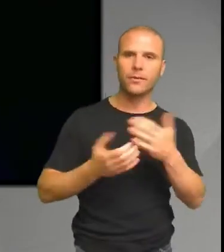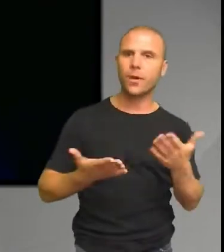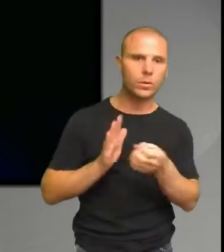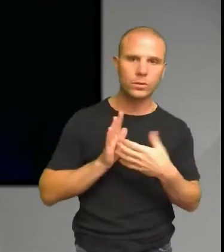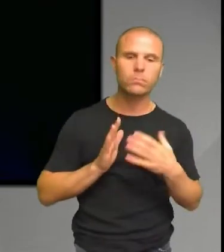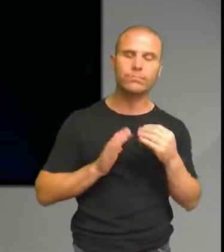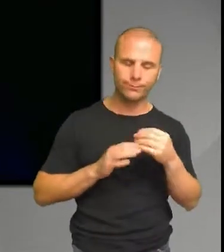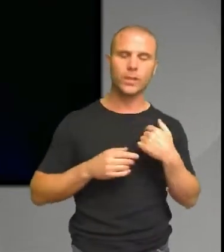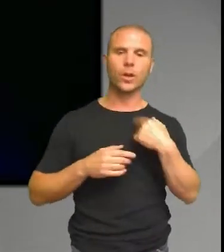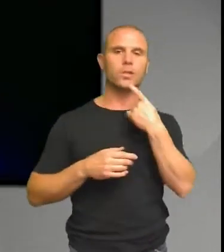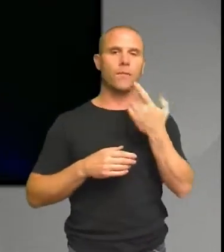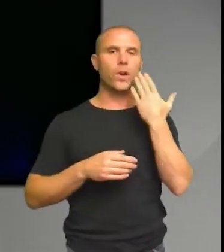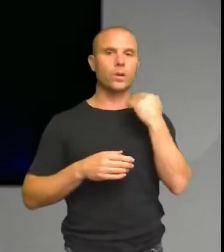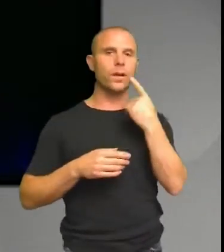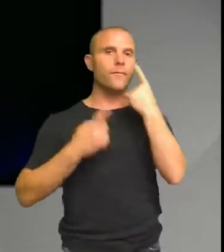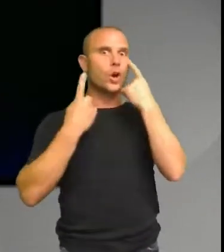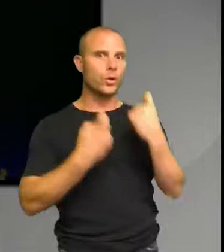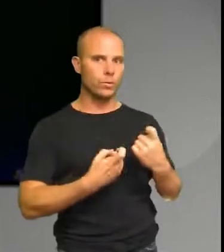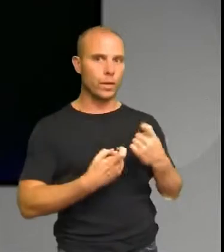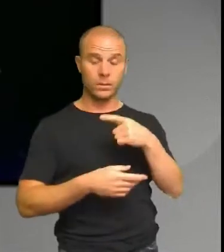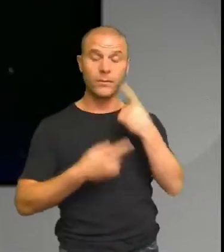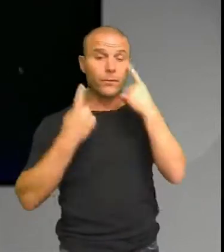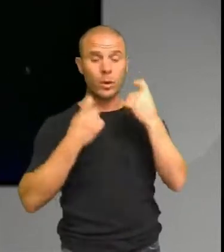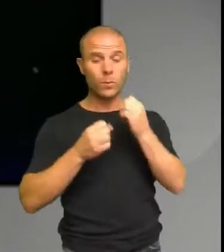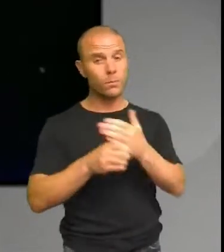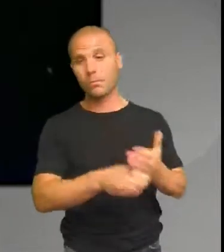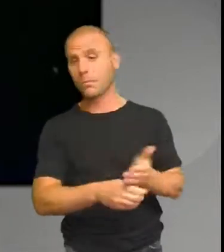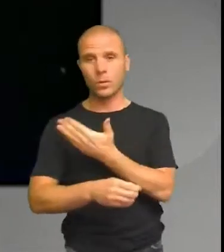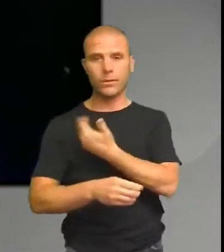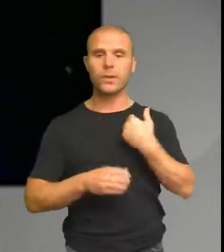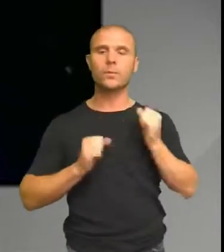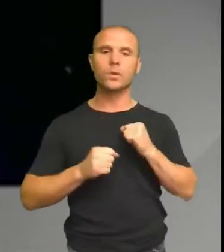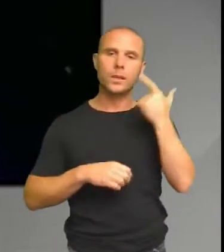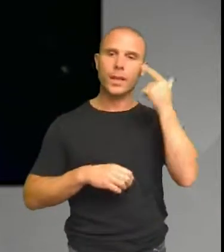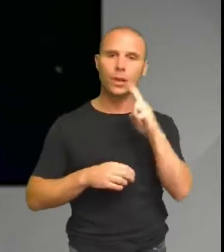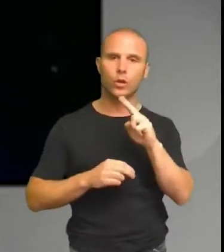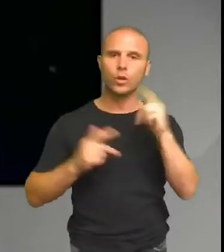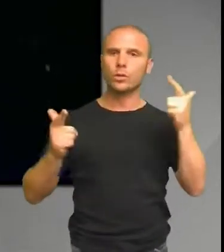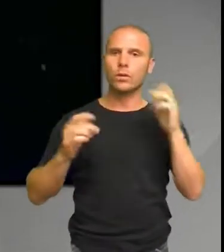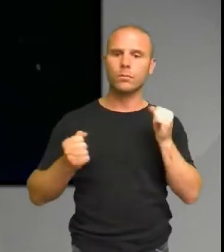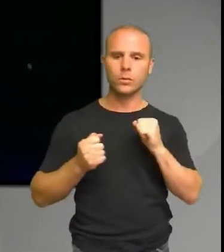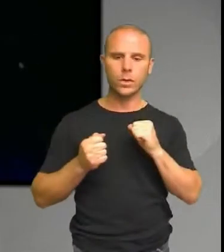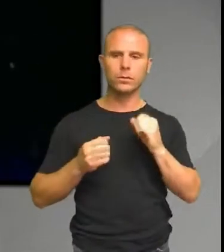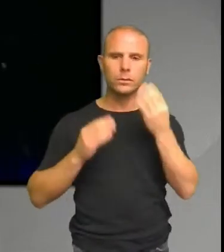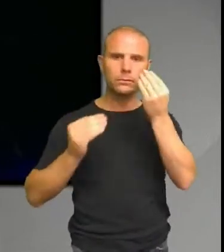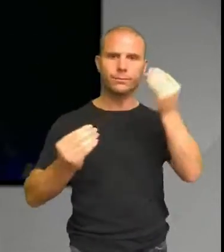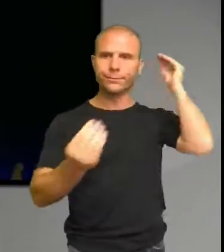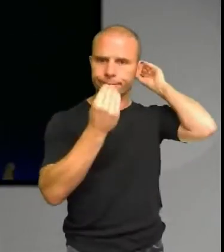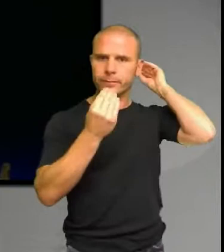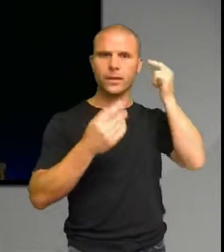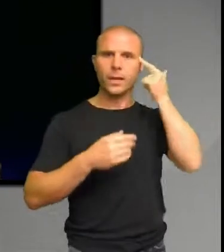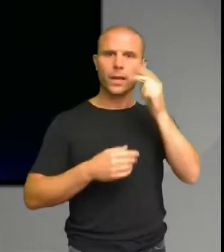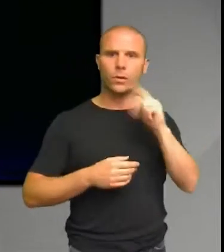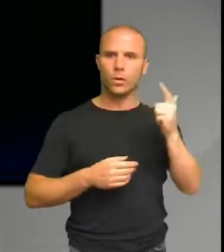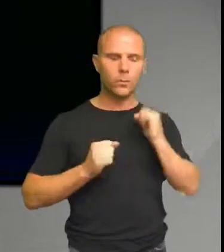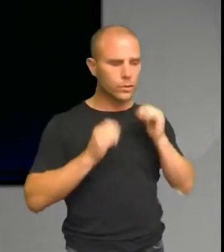fördomar. Detta feltänket måste bort. Vi måste tänka nytt. Vi måste omvärdera det. Vi måste bli bättre på